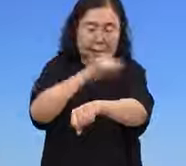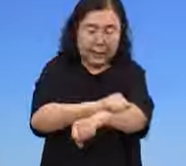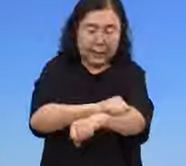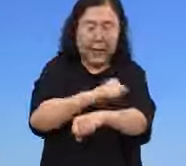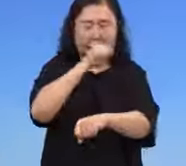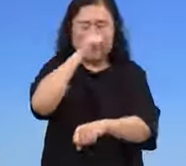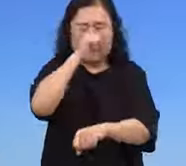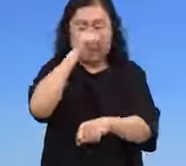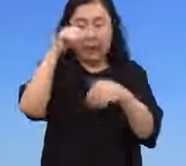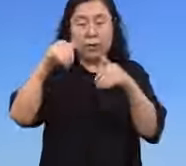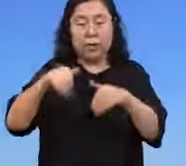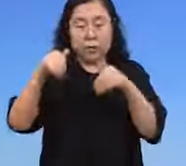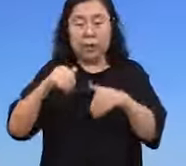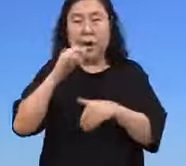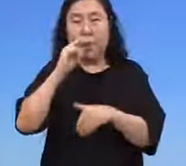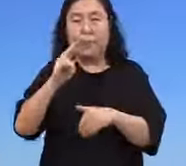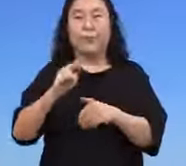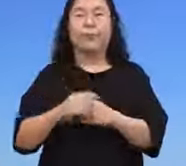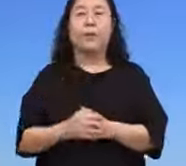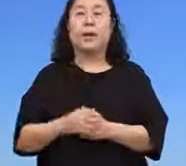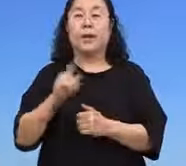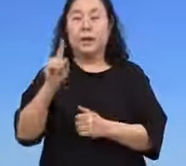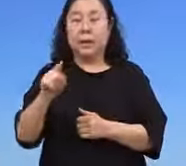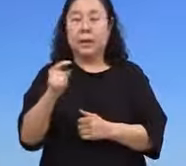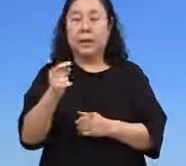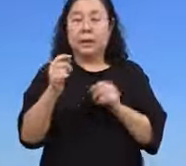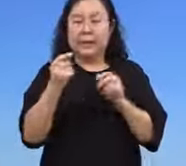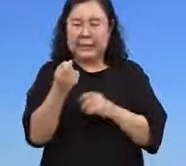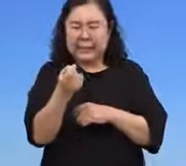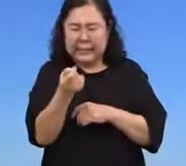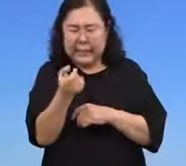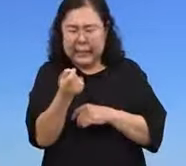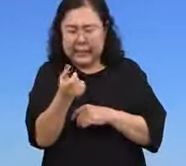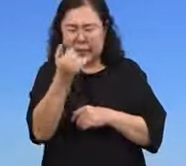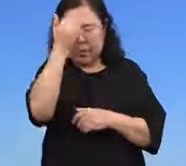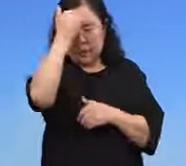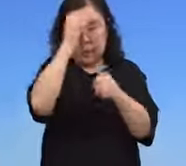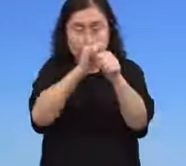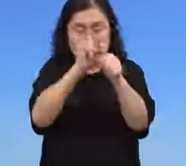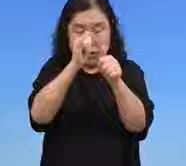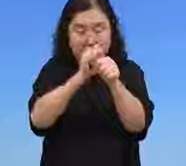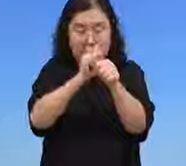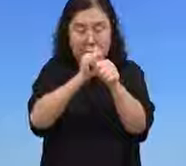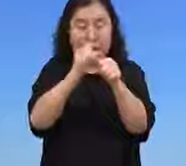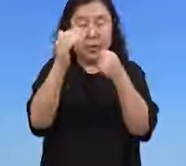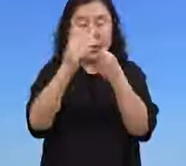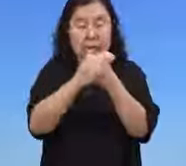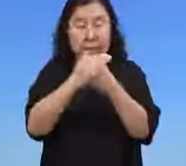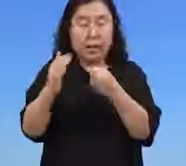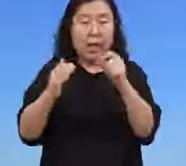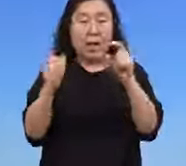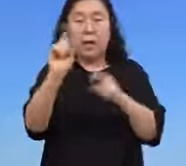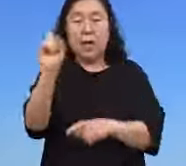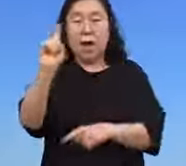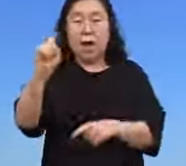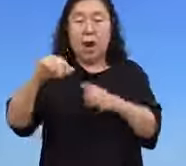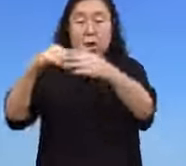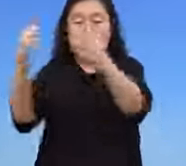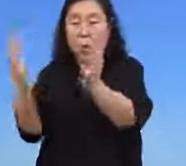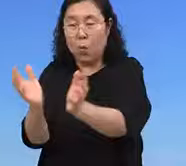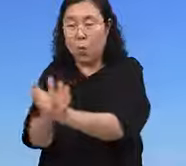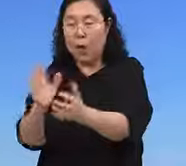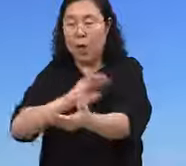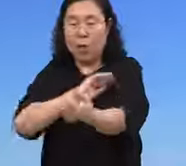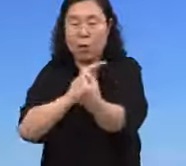이르되 잘하였다 착한 종이여, 내가 지극히 작은 것에 충성하였으니 10고을 권세를 차지하라고.